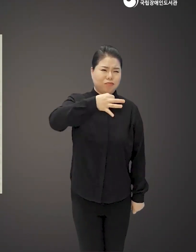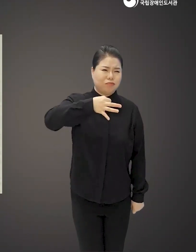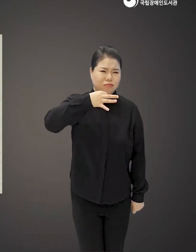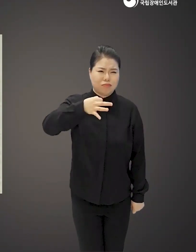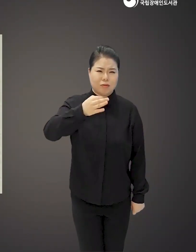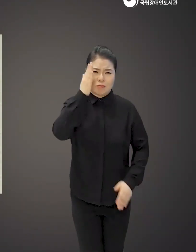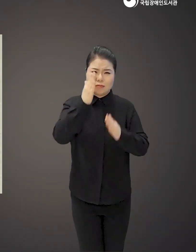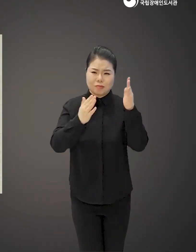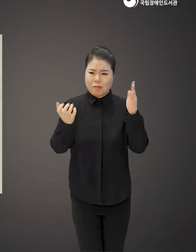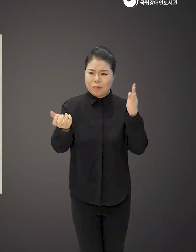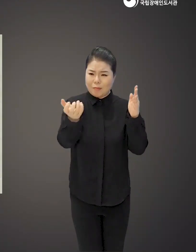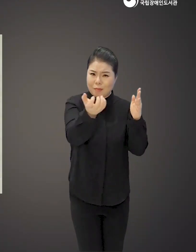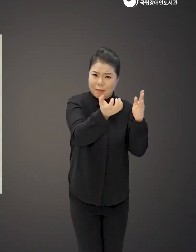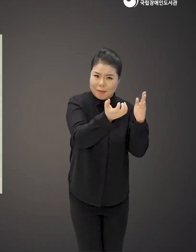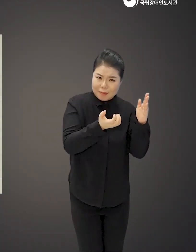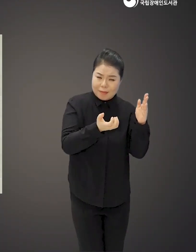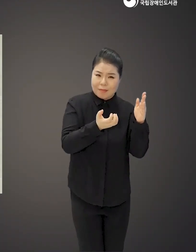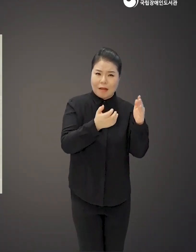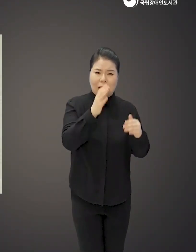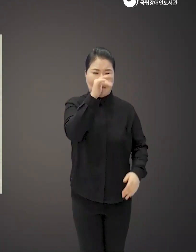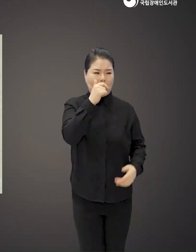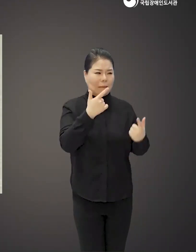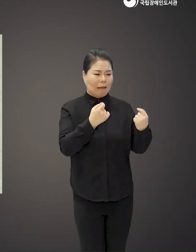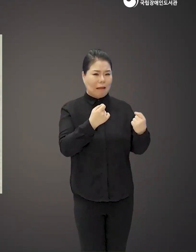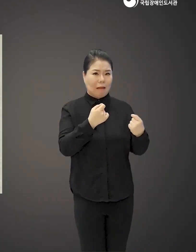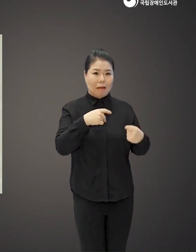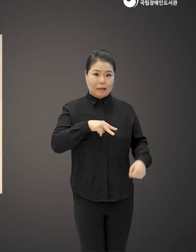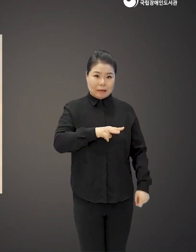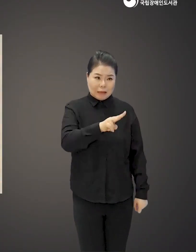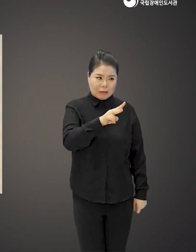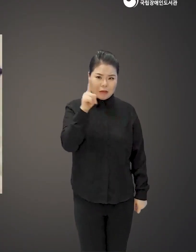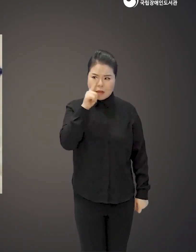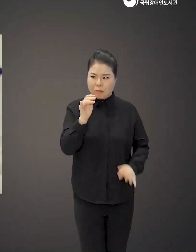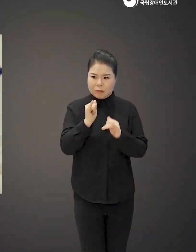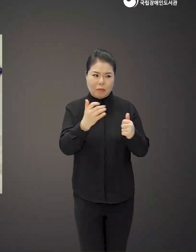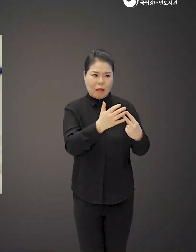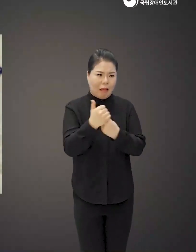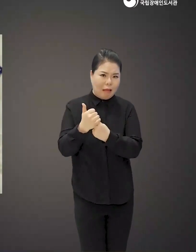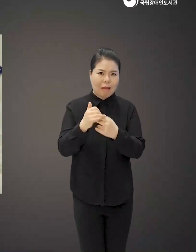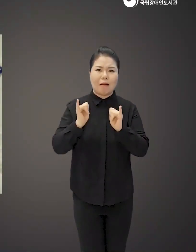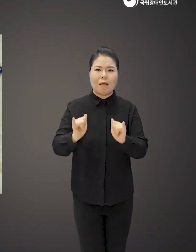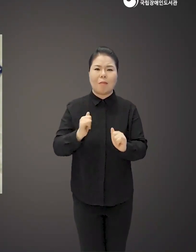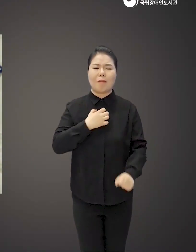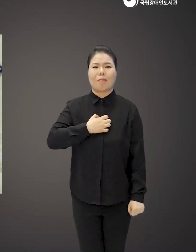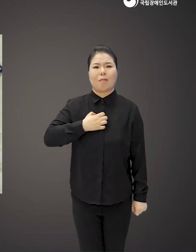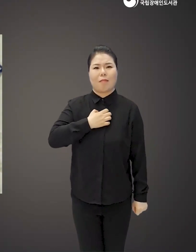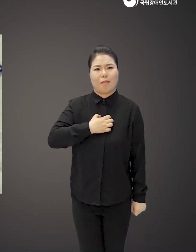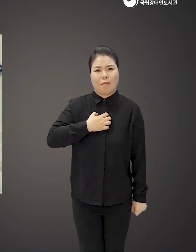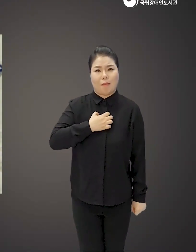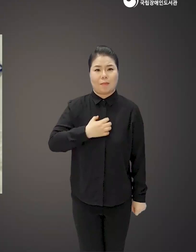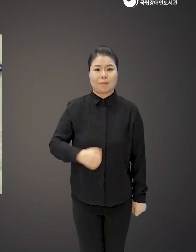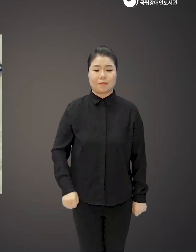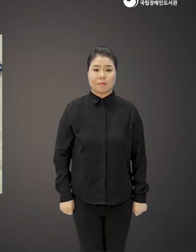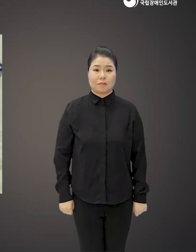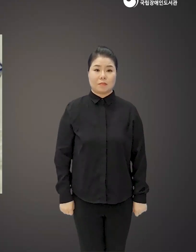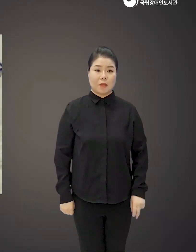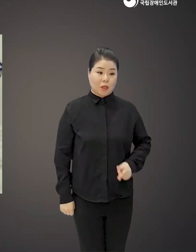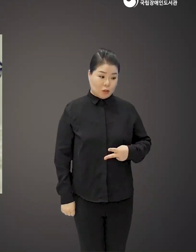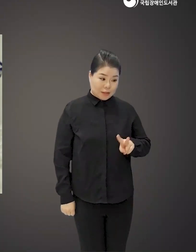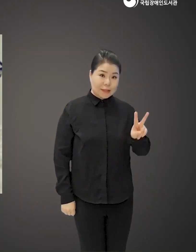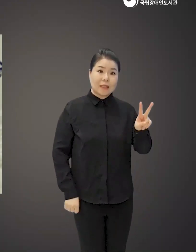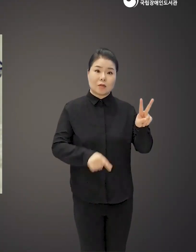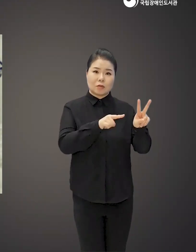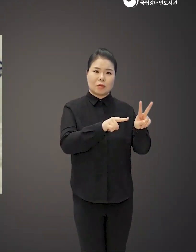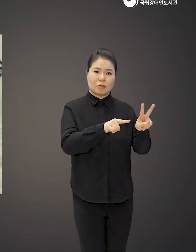이름을 부르며 숲속을 돌아다녔고 어리석게도 그들이 유괴된 건 아닌지 걱정했다.